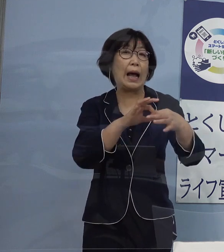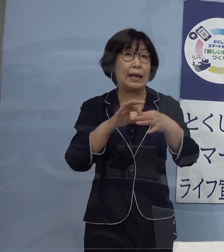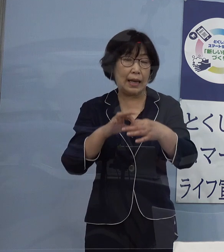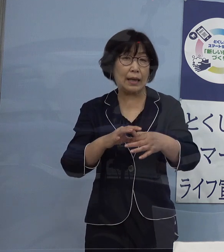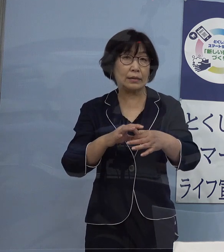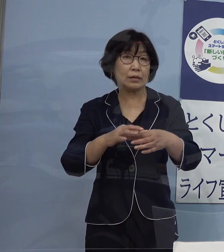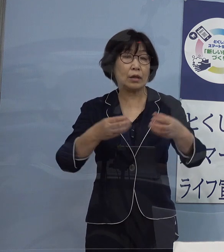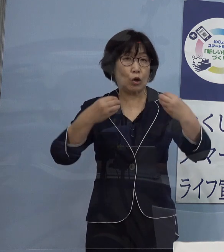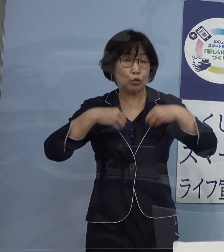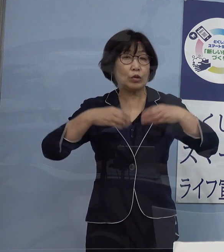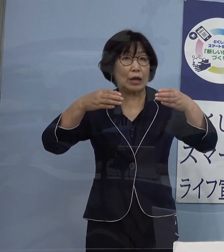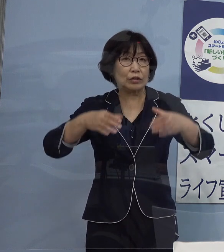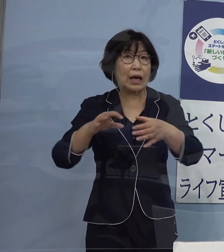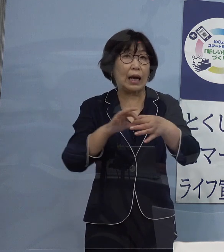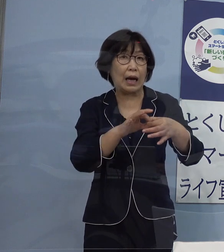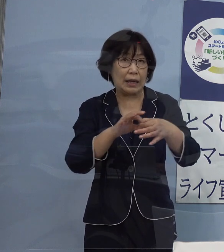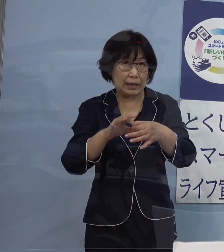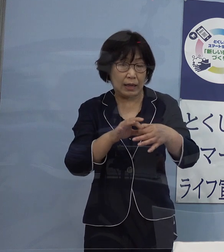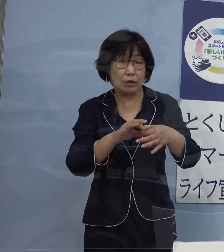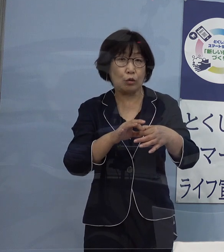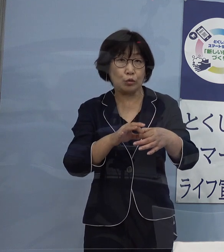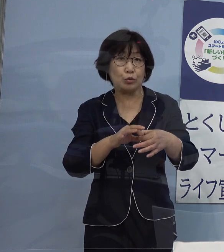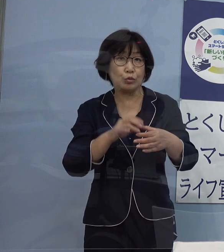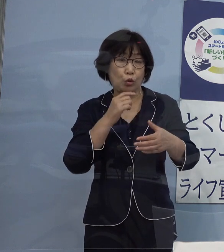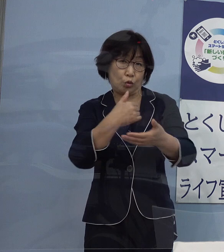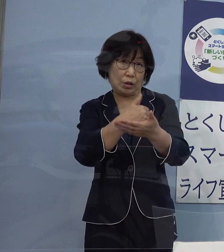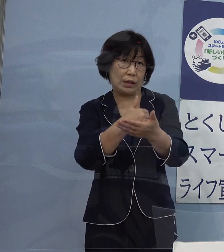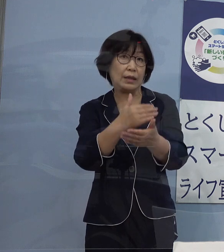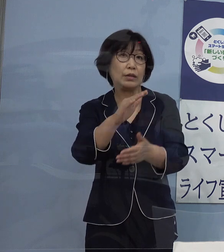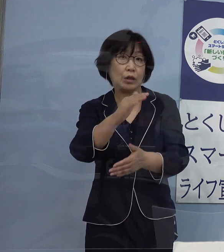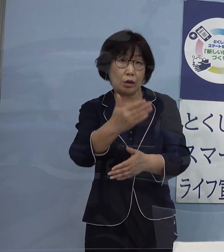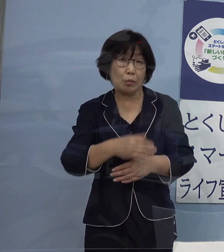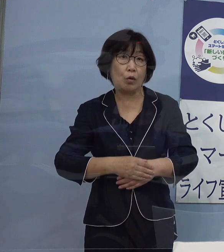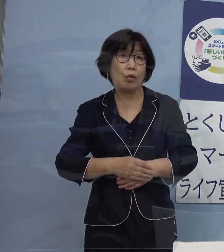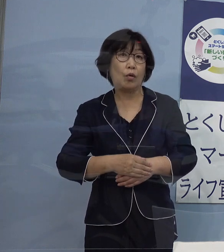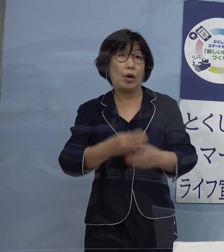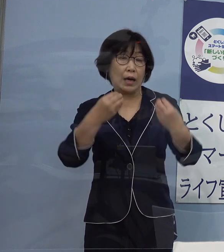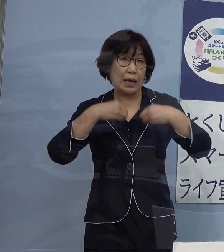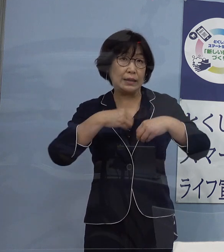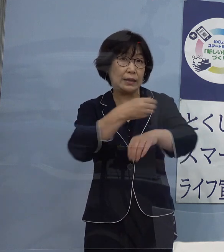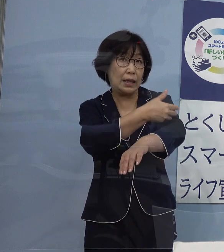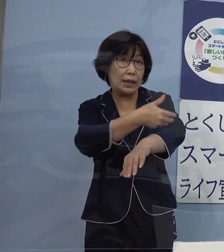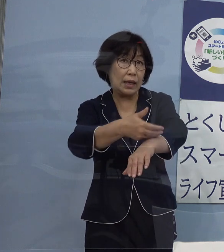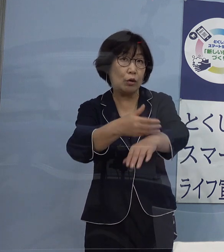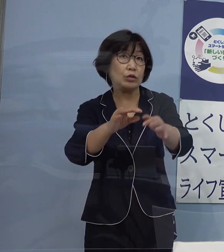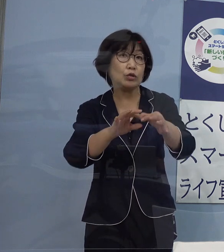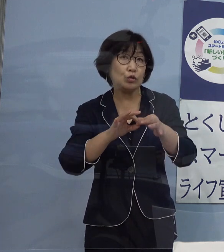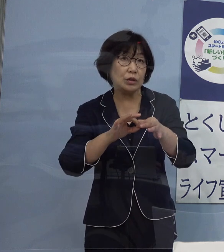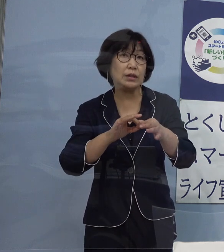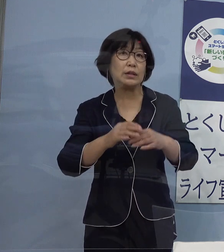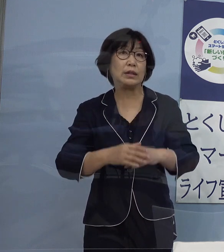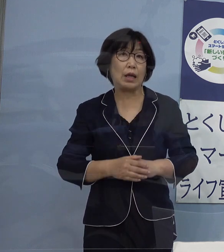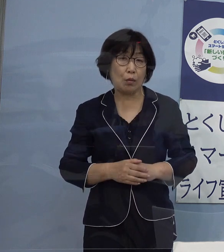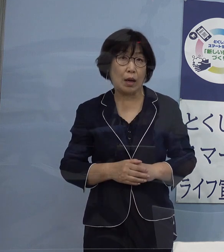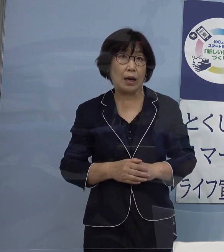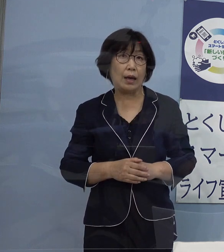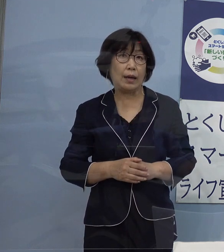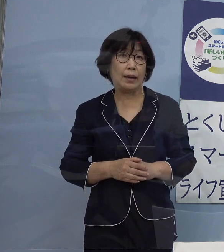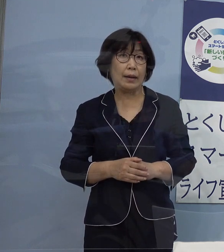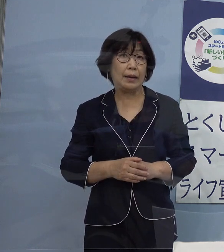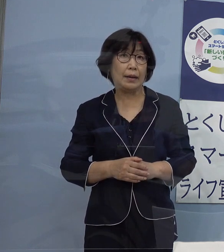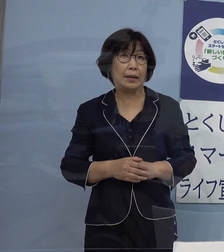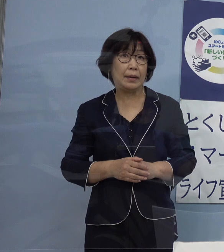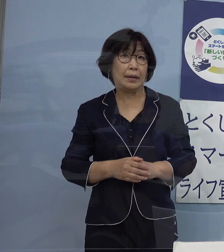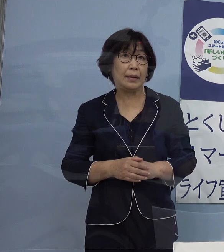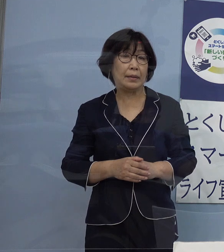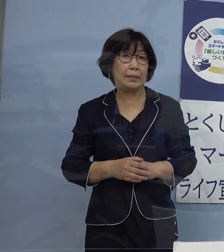連とはまだ位置づけていらっしゃらないということなんですけど、やはり感染経路としてはカラオケ喫茶ではないかと考